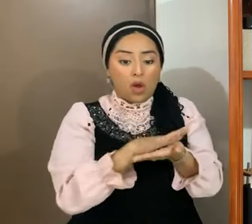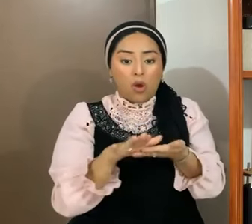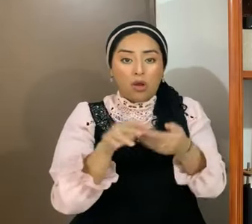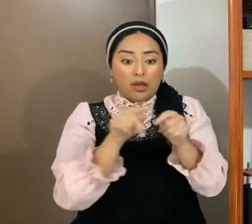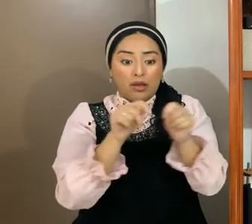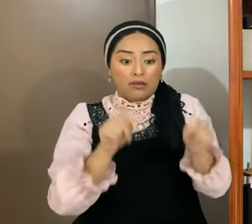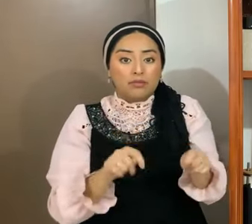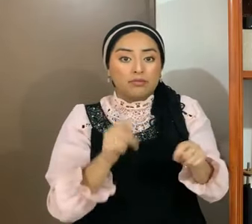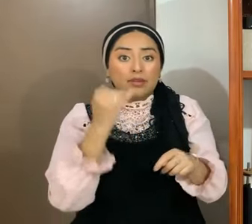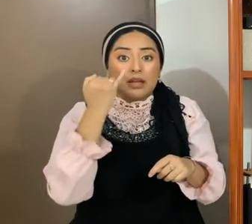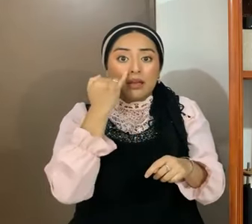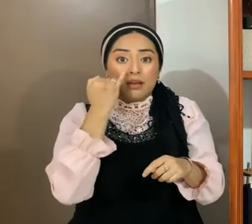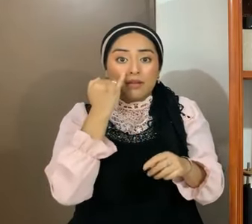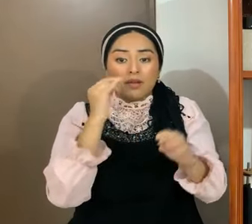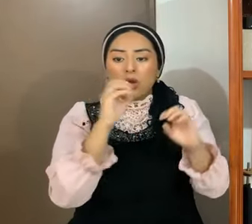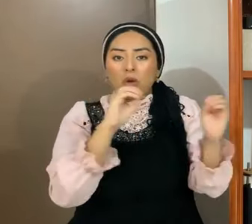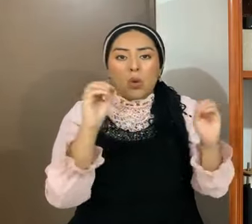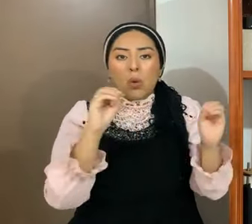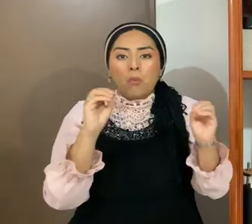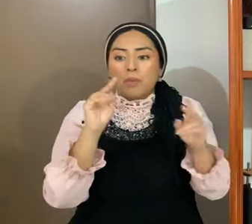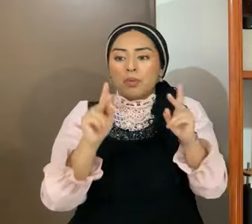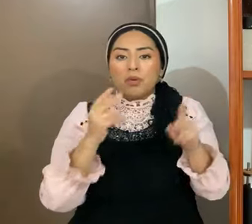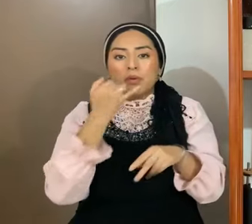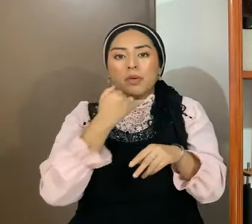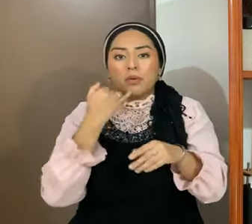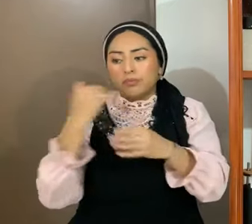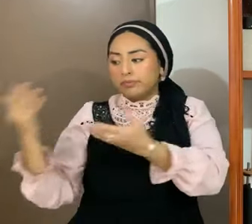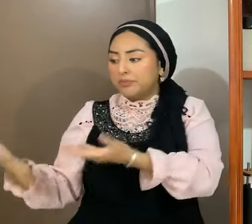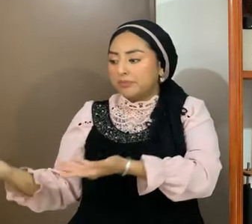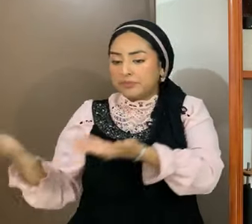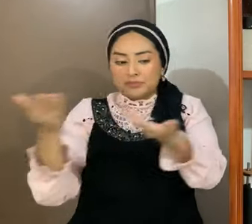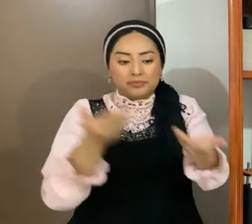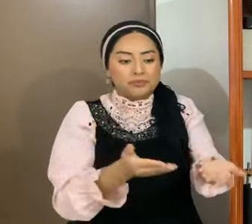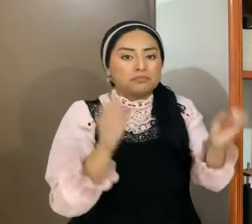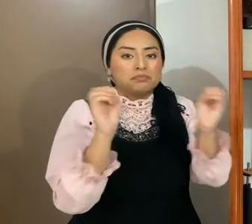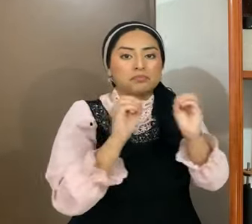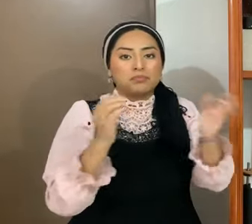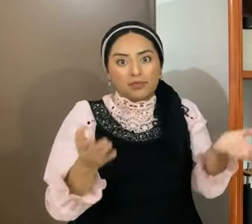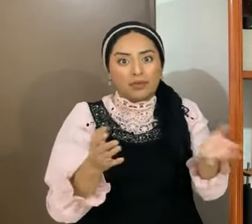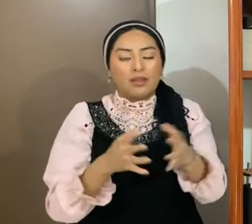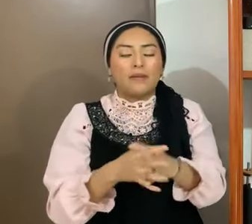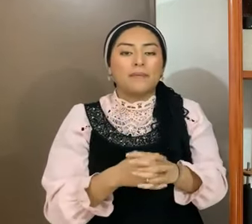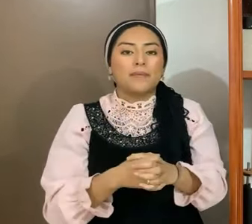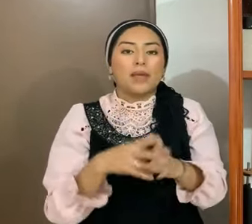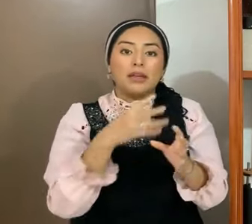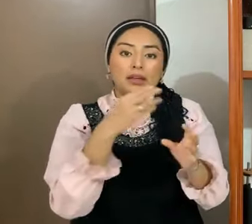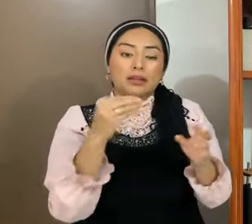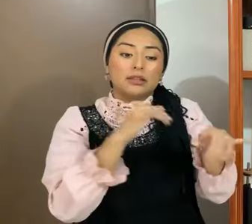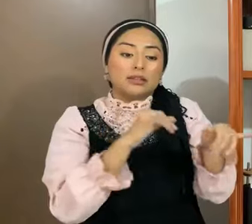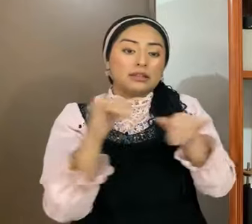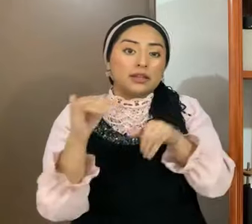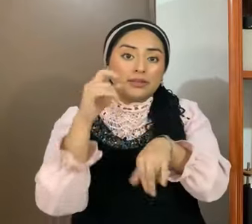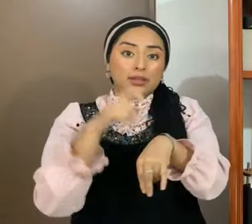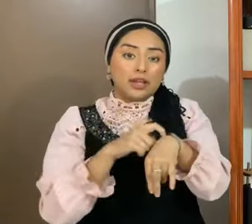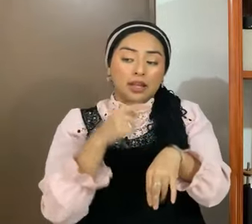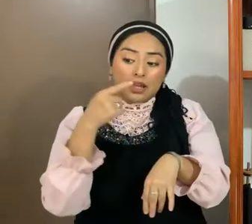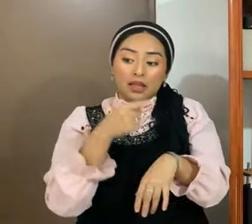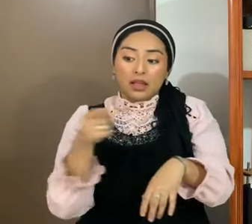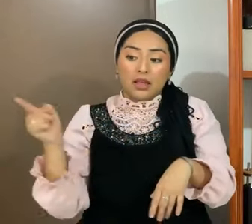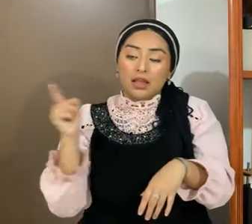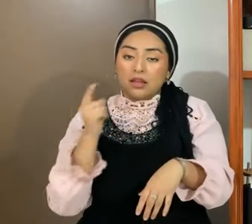del Mishkan si no hubiera ofrendas, si el pueblo no se acercara a su Elohim. Y al mismo tiempo ellos